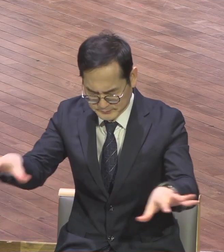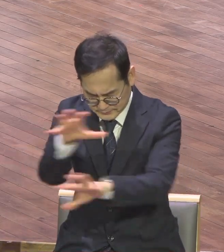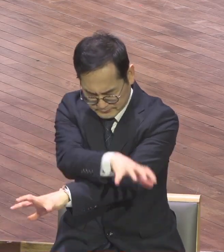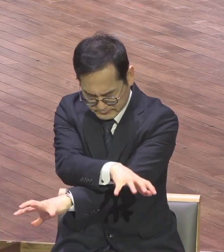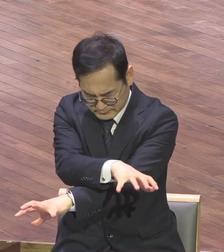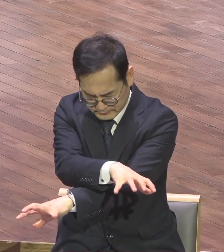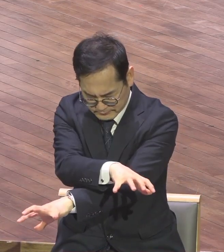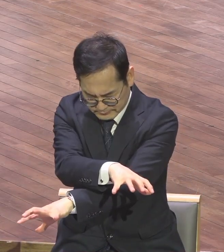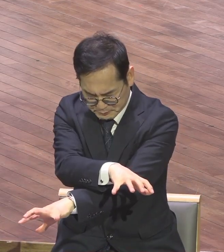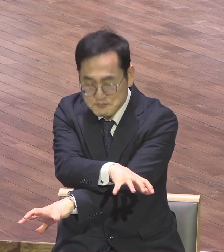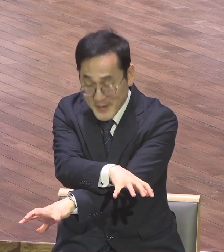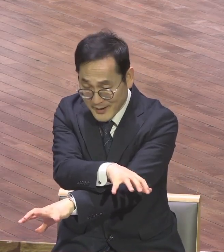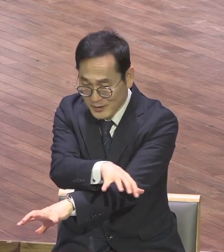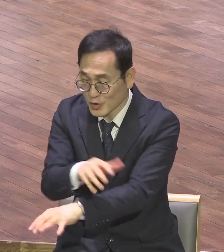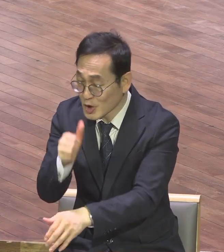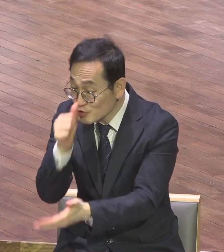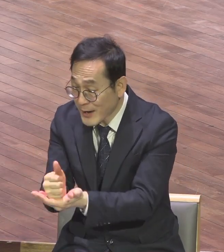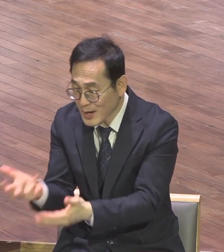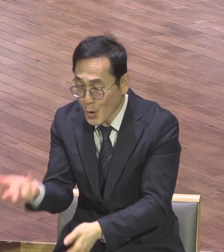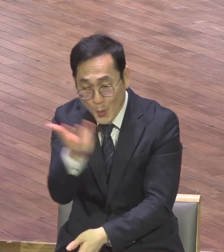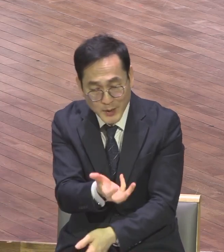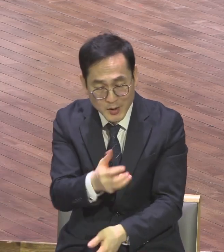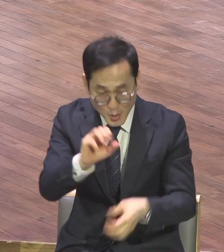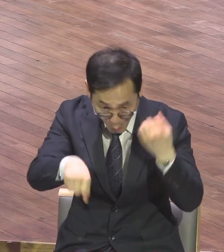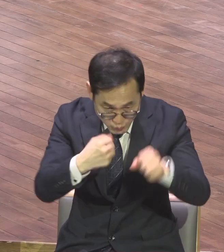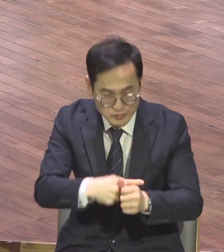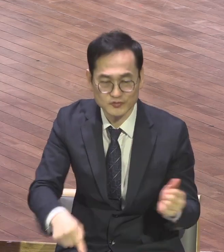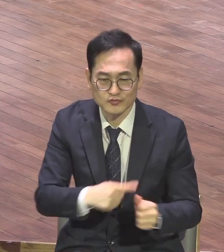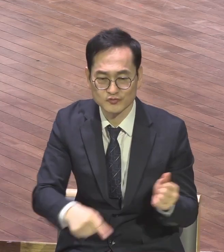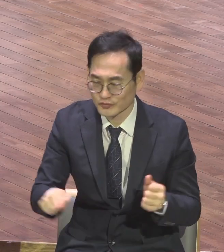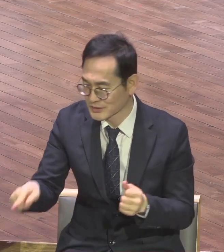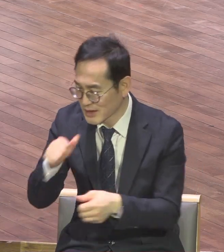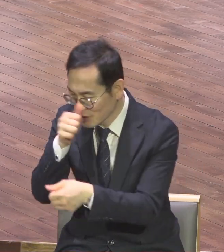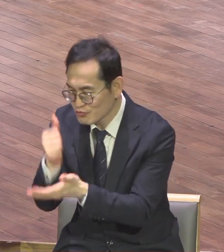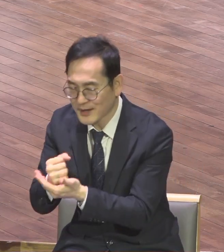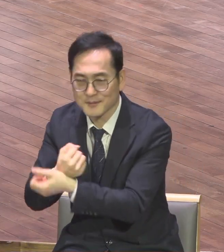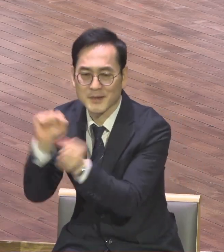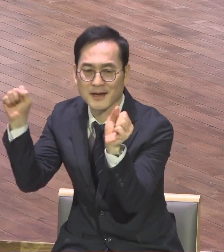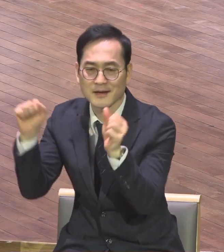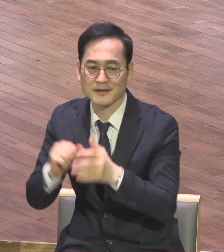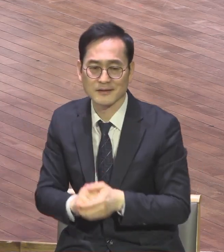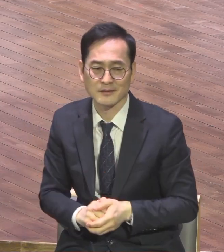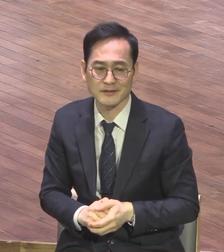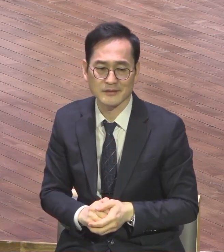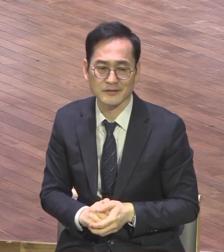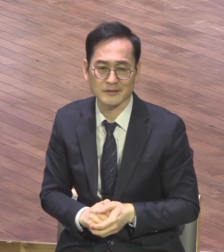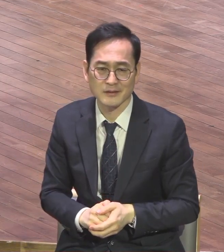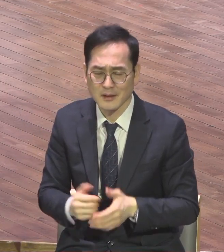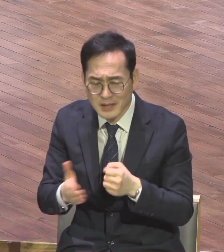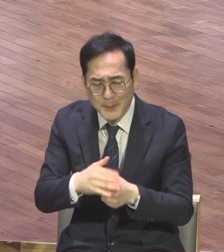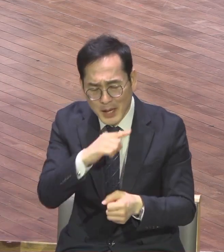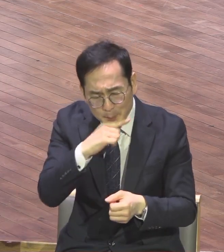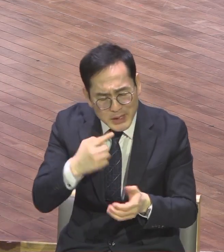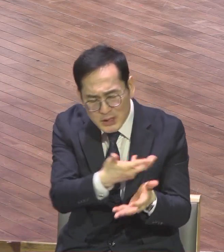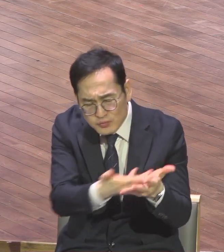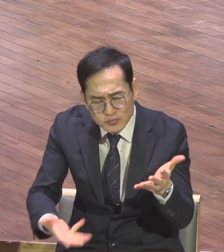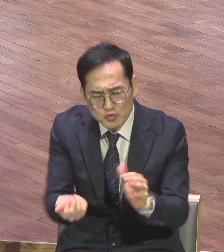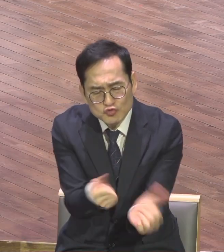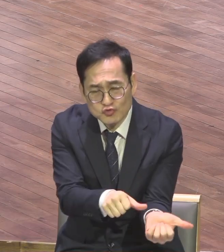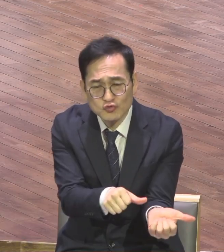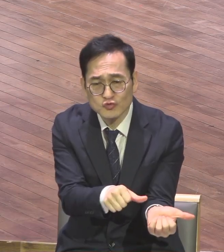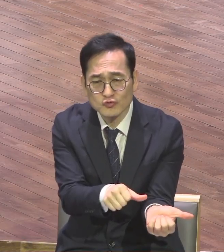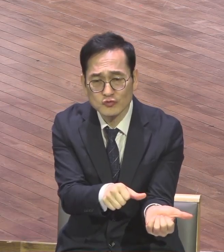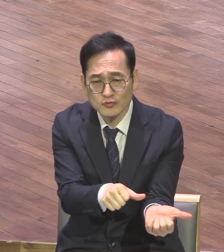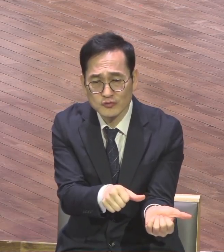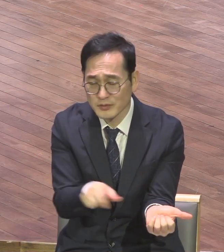죽이고 피 흘리고 죄 속죄함 받았어요. 그래서 피 흘림이 없었는데 죄사함 없다. 죄의